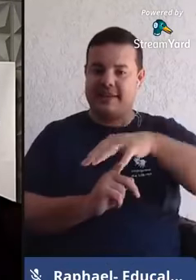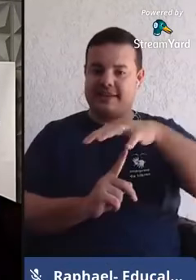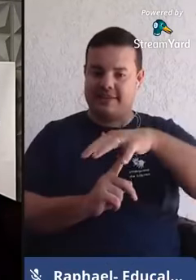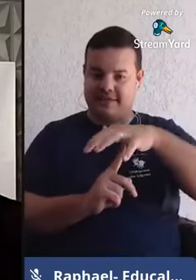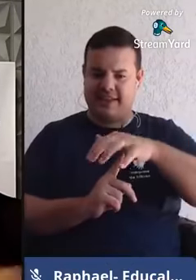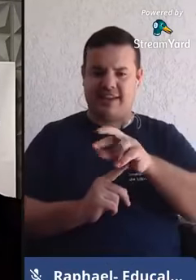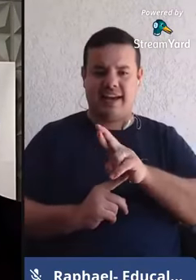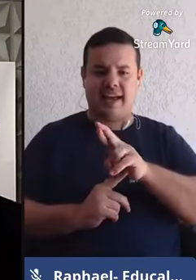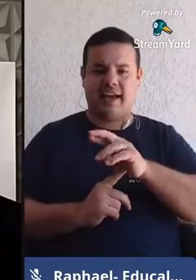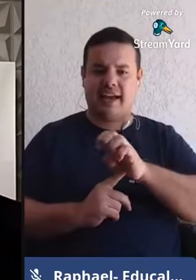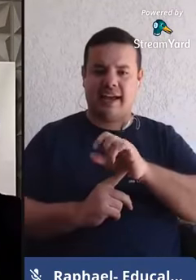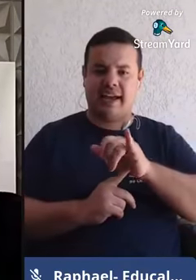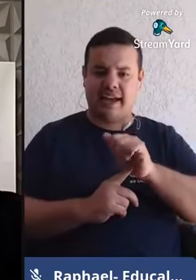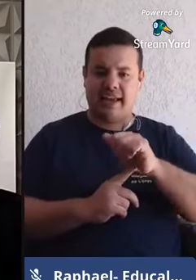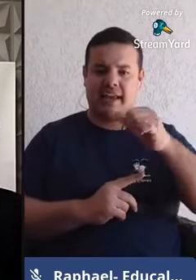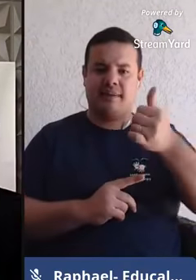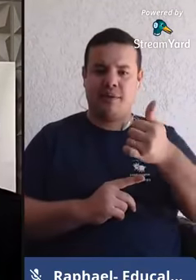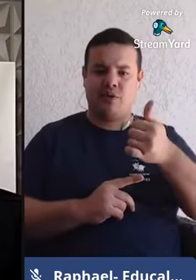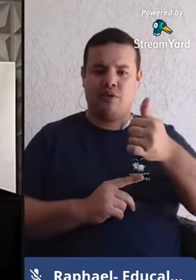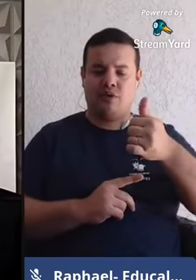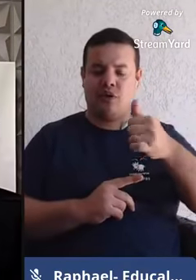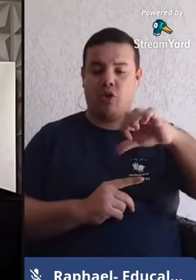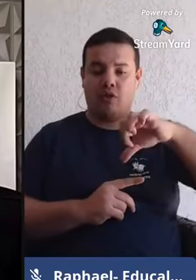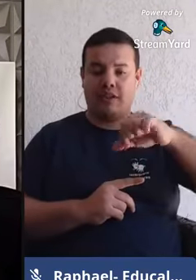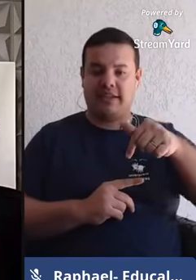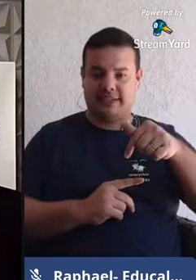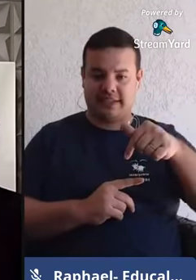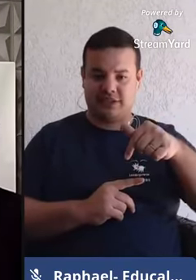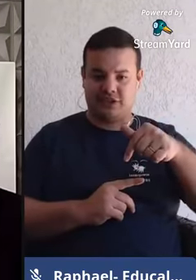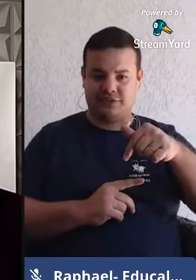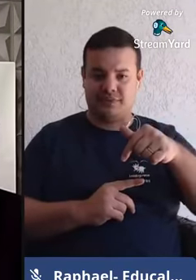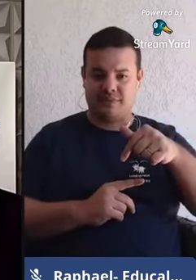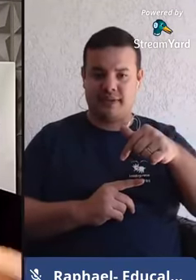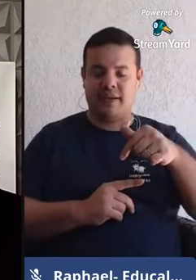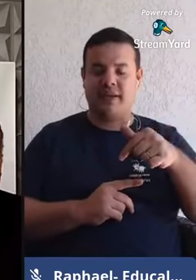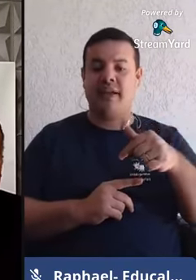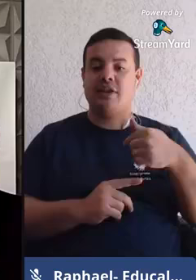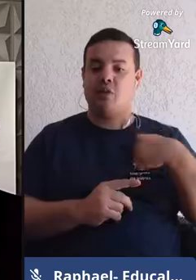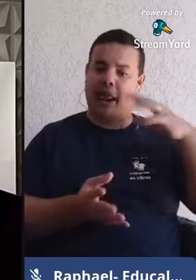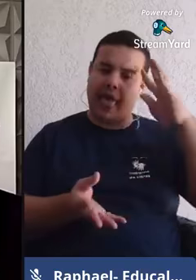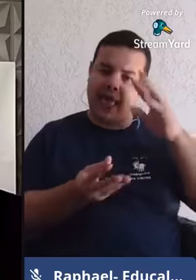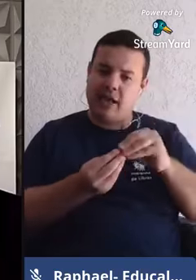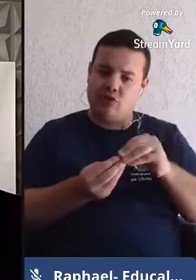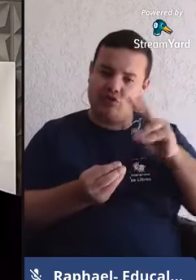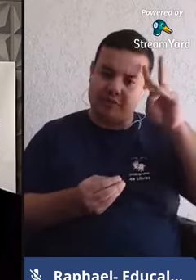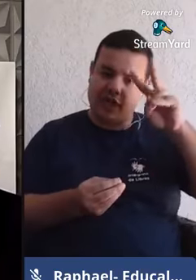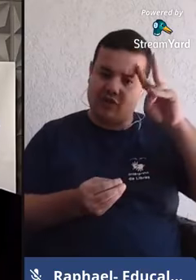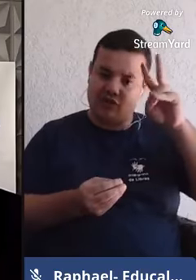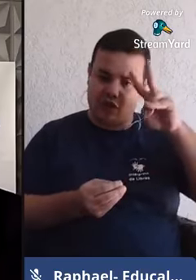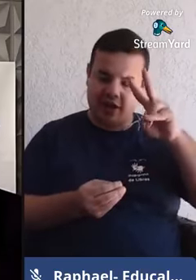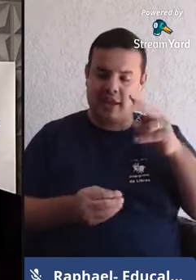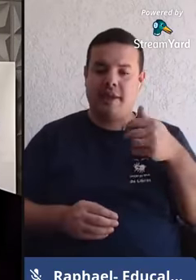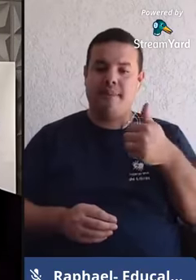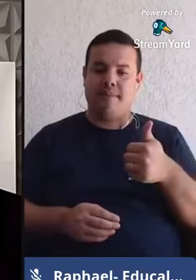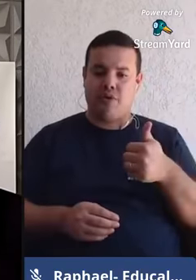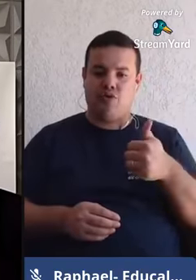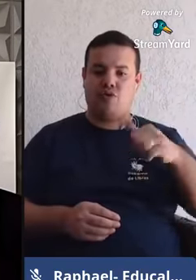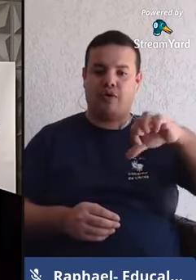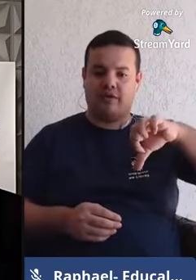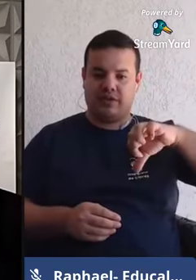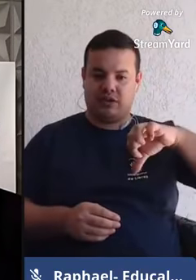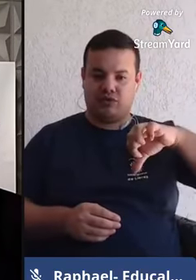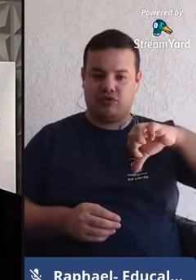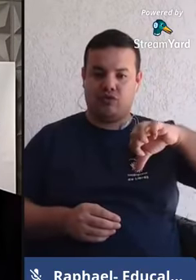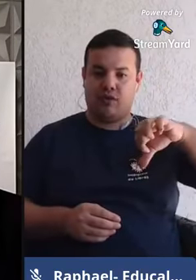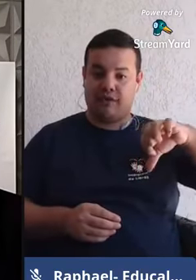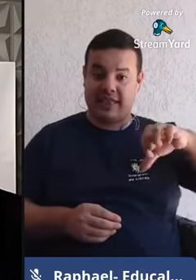envolvendo com isso. Bom, para resumir a história, Cid, em 1998, isso começou em 1996, a REA foi em